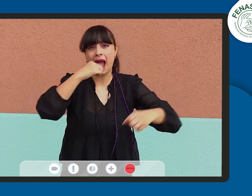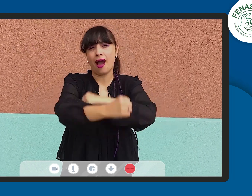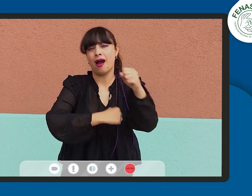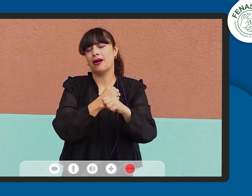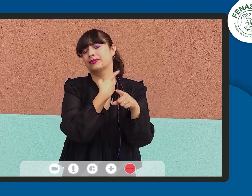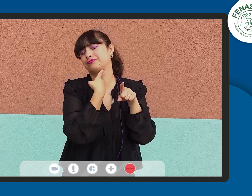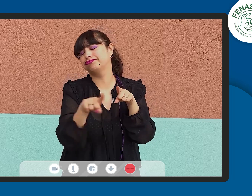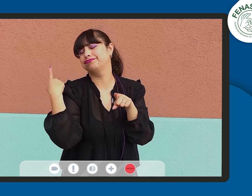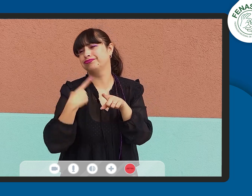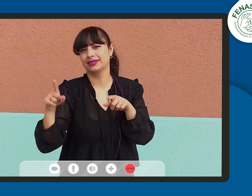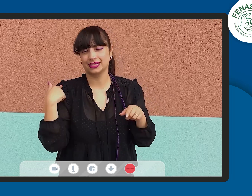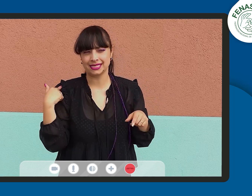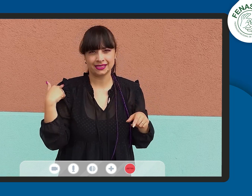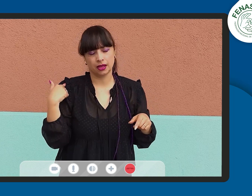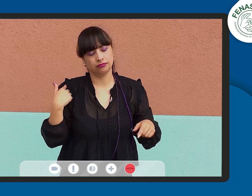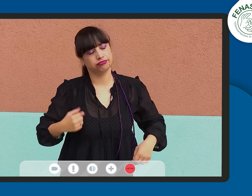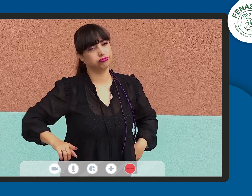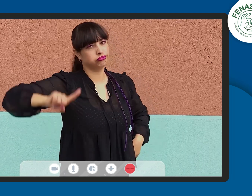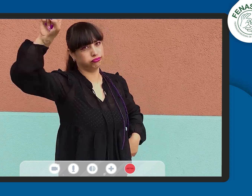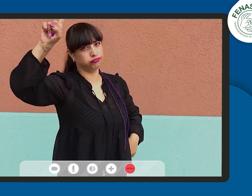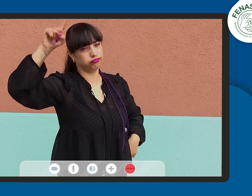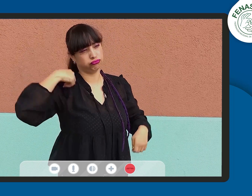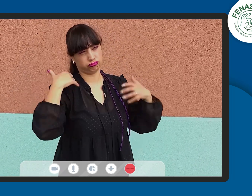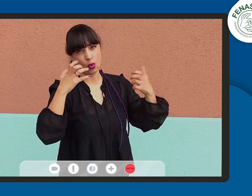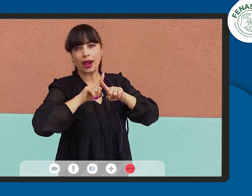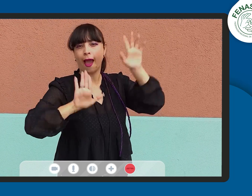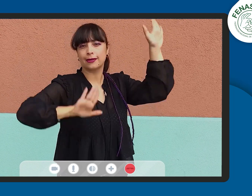internacionales, personas sordas y oyentes, año tras año. Me postulé,